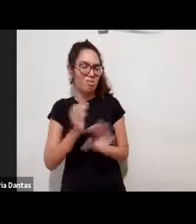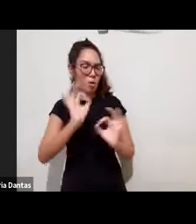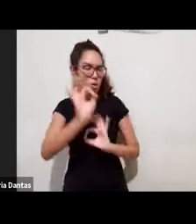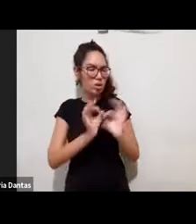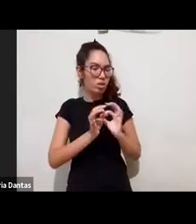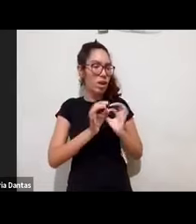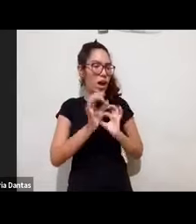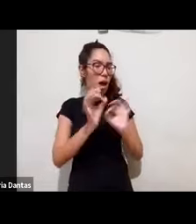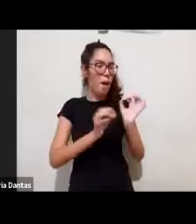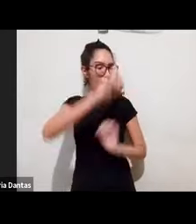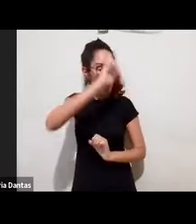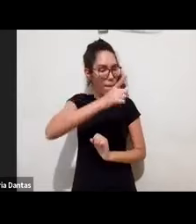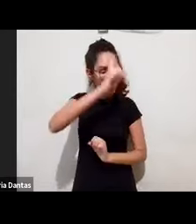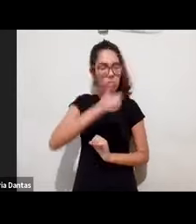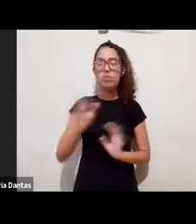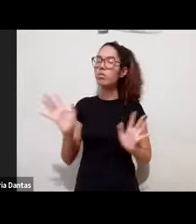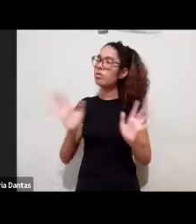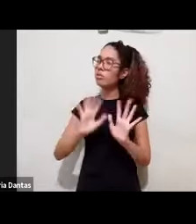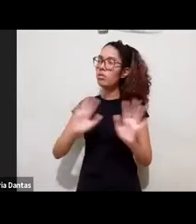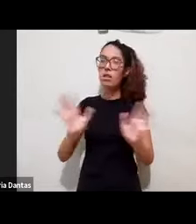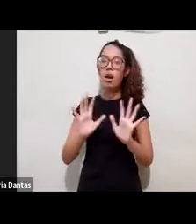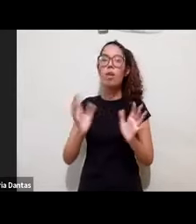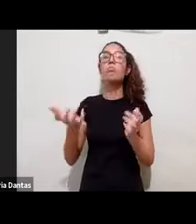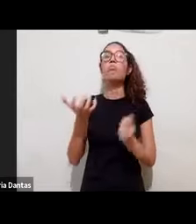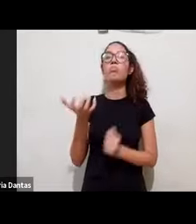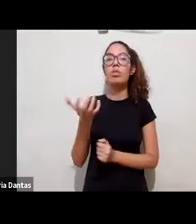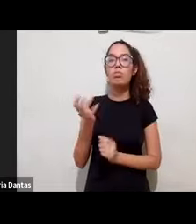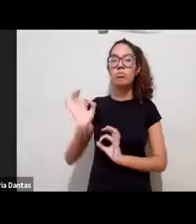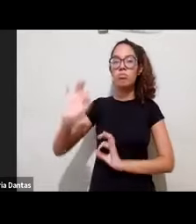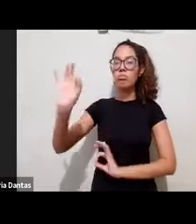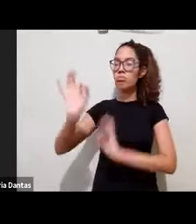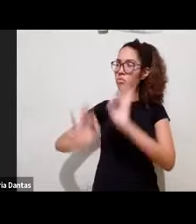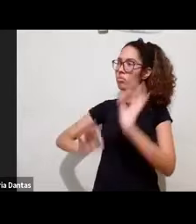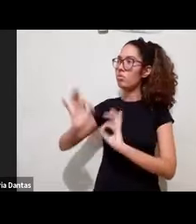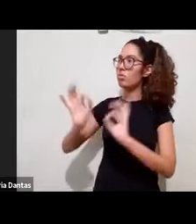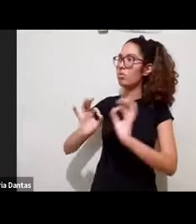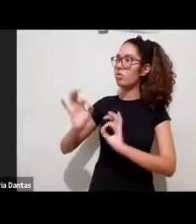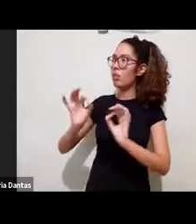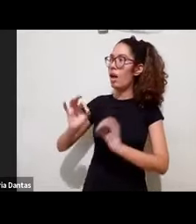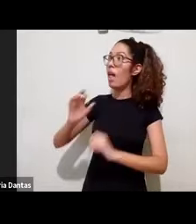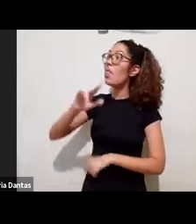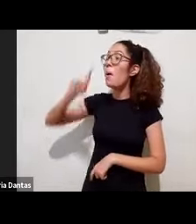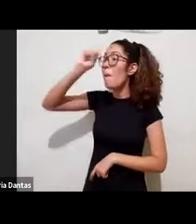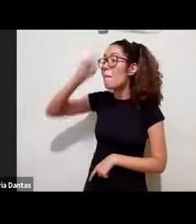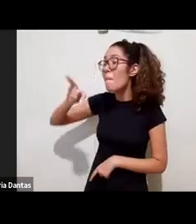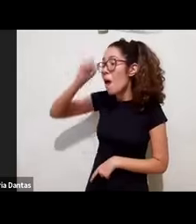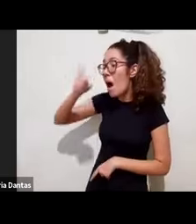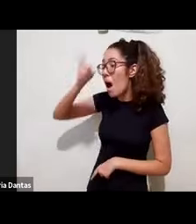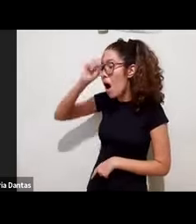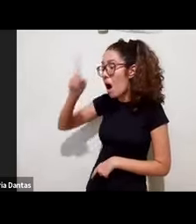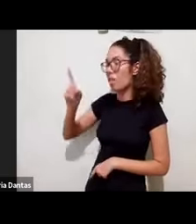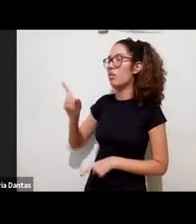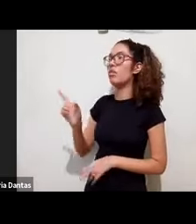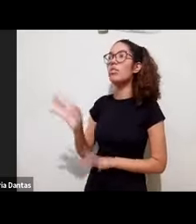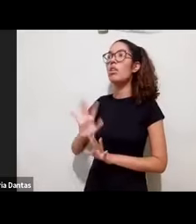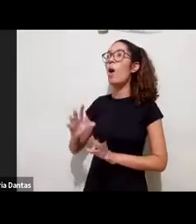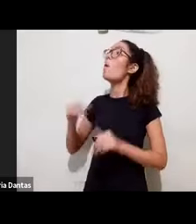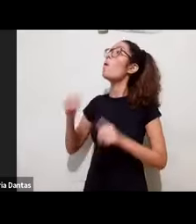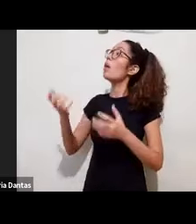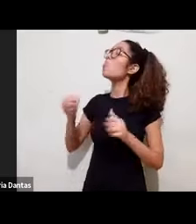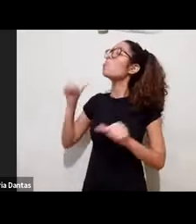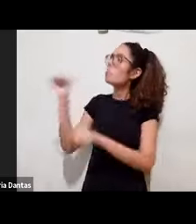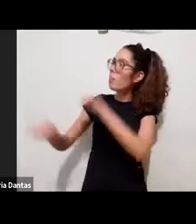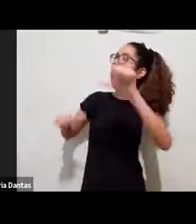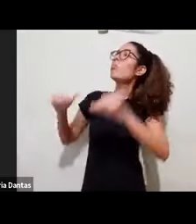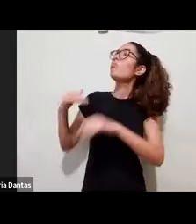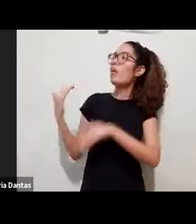fundamental que a gente entre nessa campanha sobre essa perspectiva. Nós não queremos administrar o Estado, nós queremos que esse Estado ele mude radicalmente. E é por